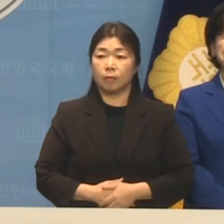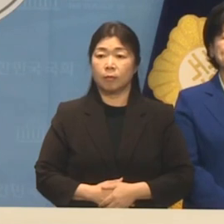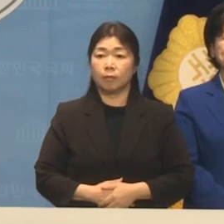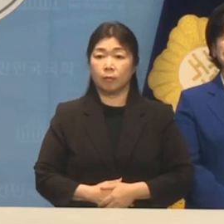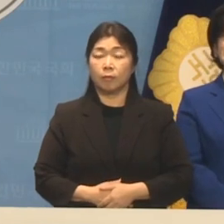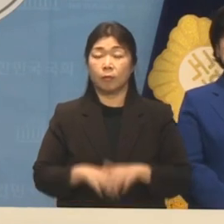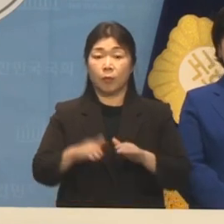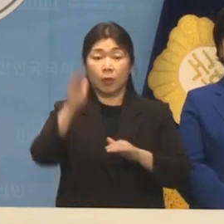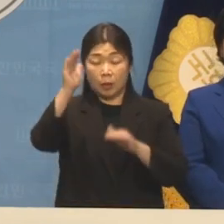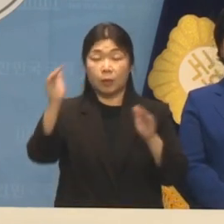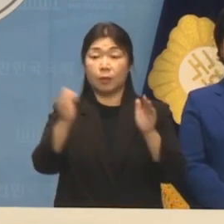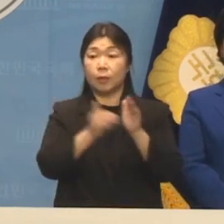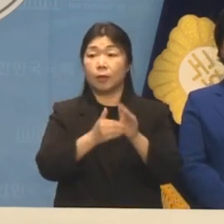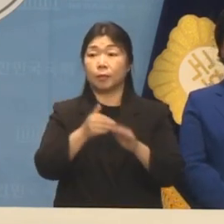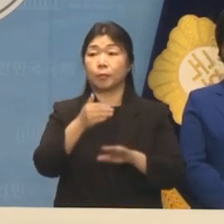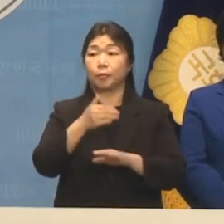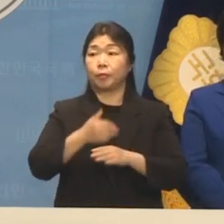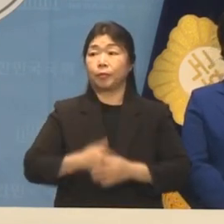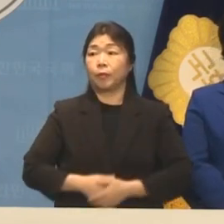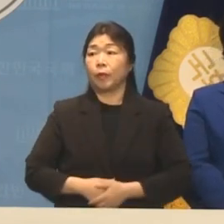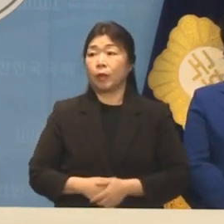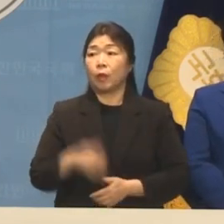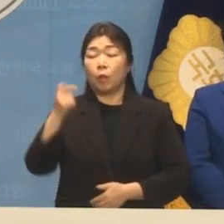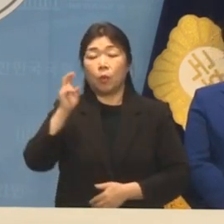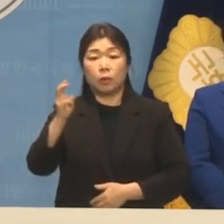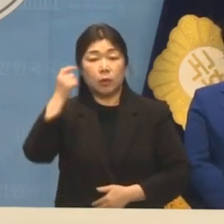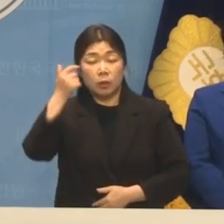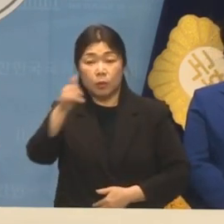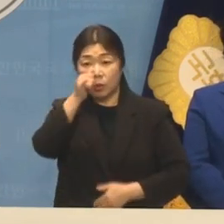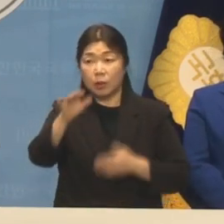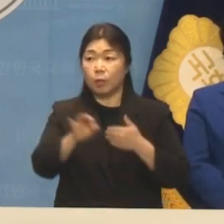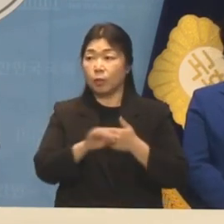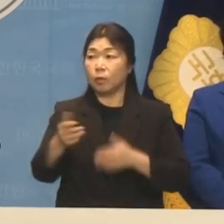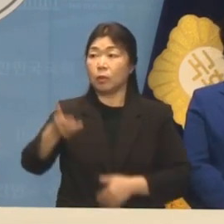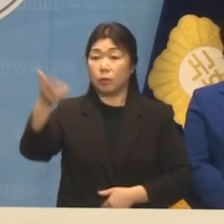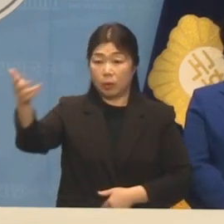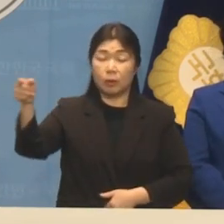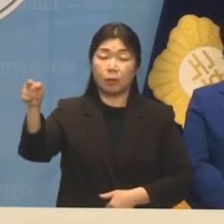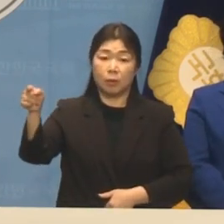네, 이상 마치도록 하겠습니다. 질문사항이